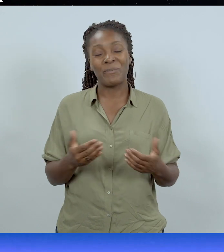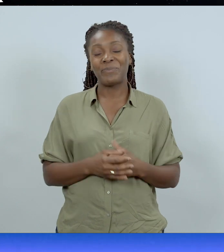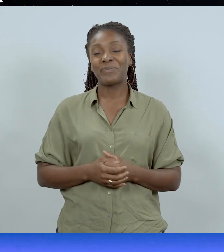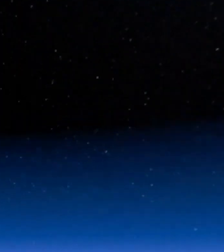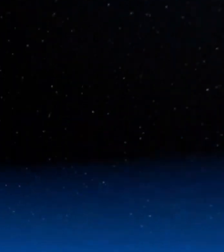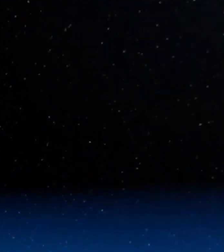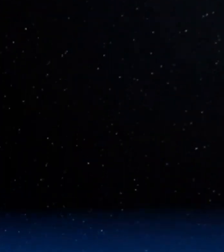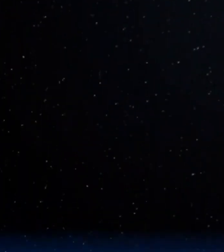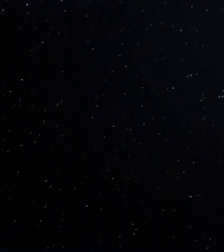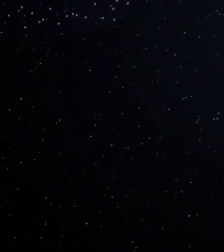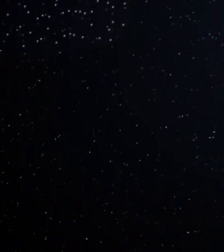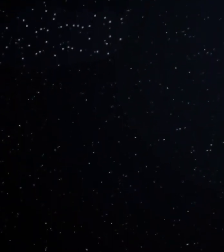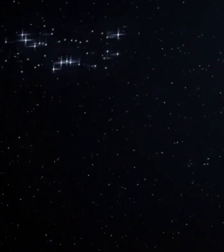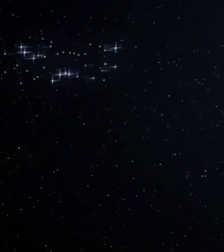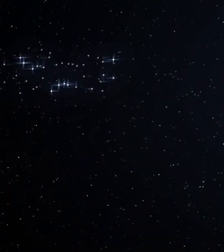vidéo.